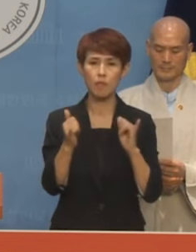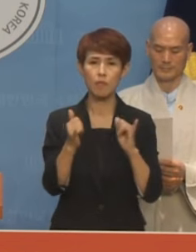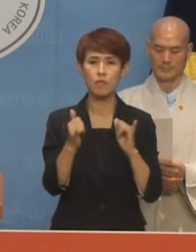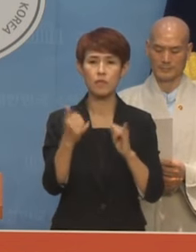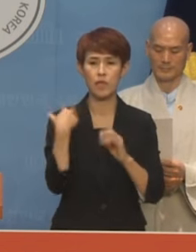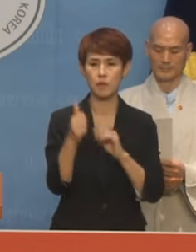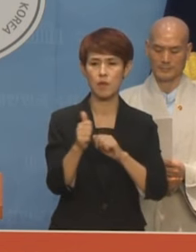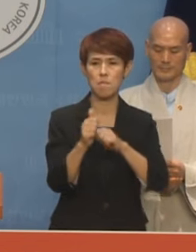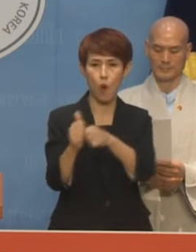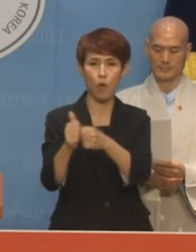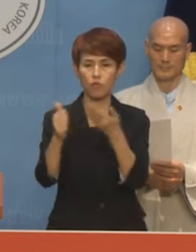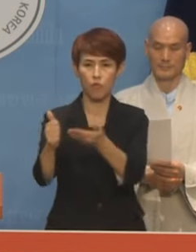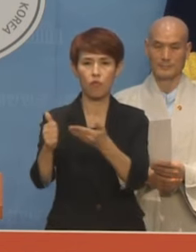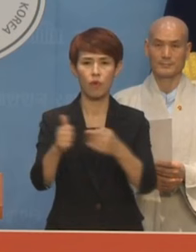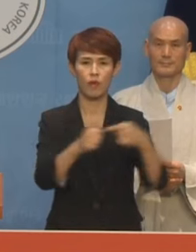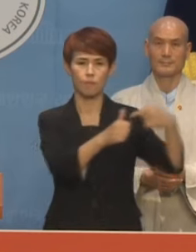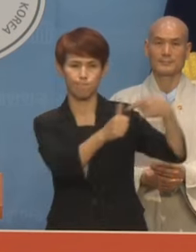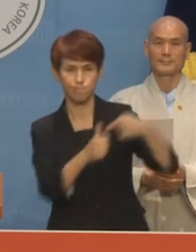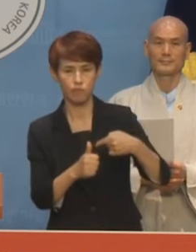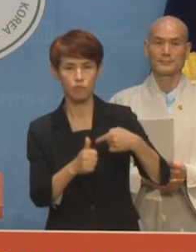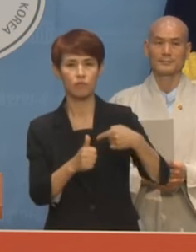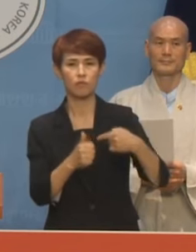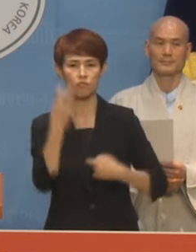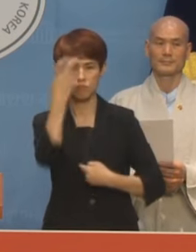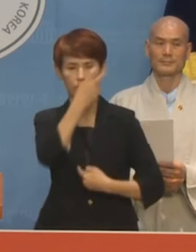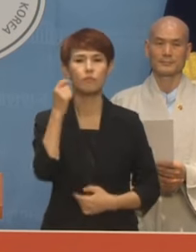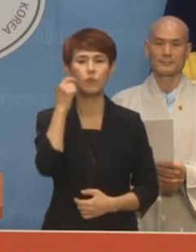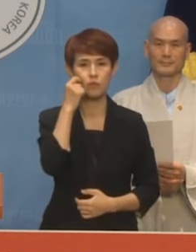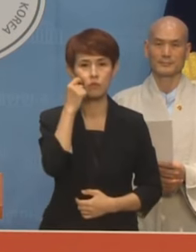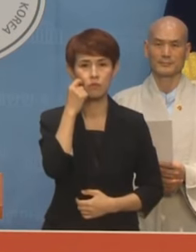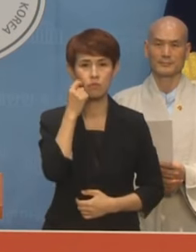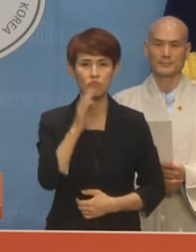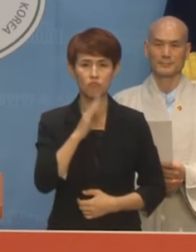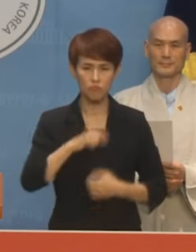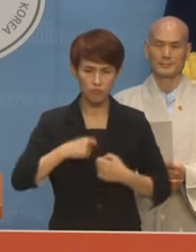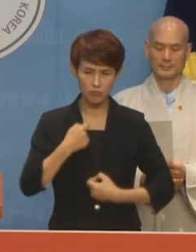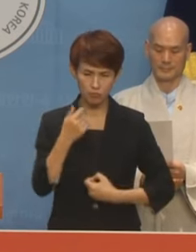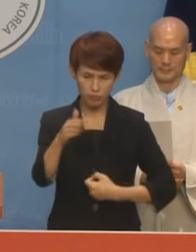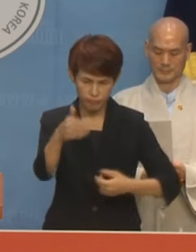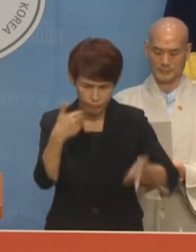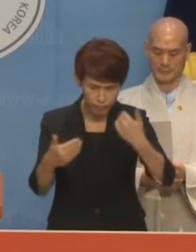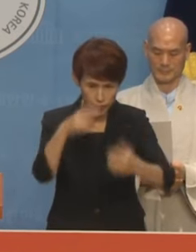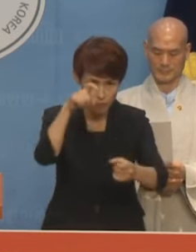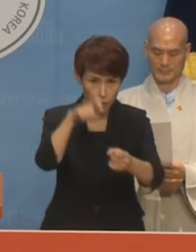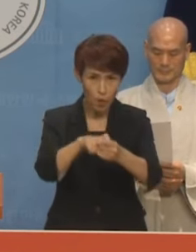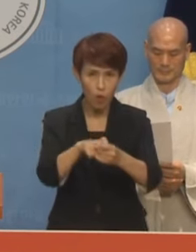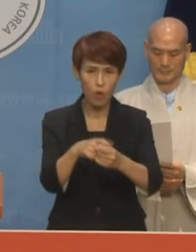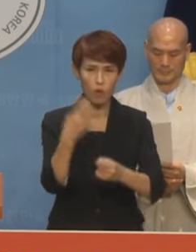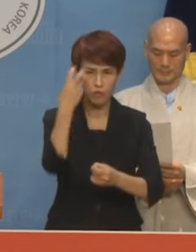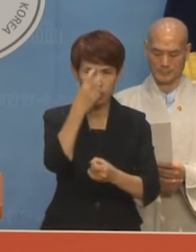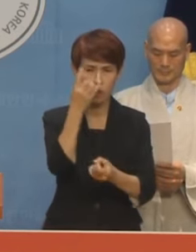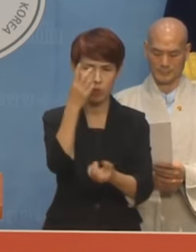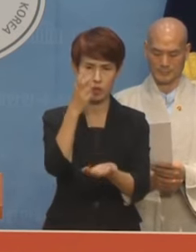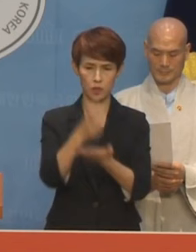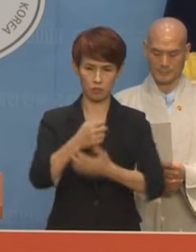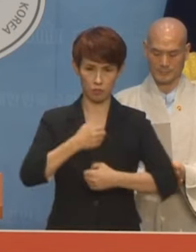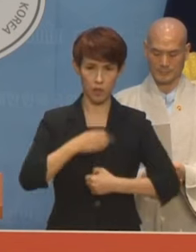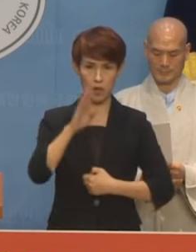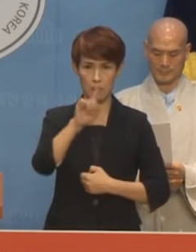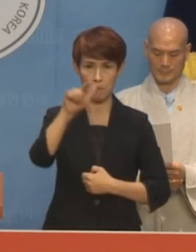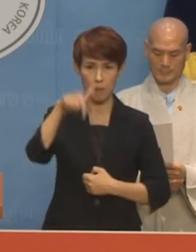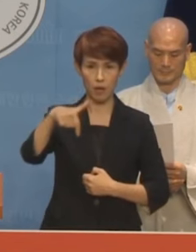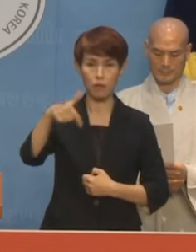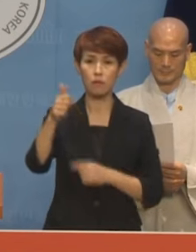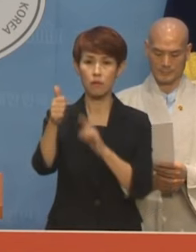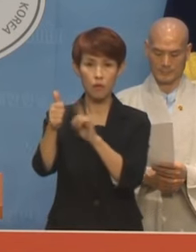외압에 의해 무산되었으며 사건의 진상을 밝히기 위해 수사 원칙을 지킨 박정훈